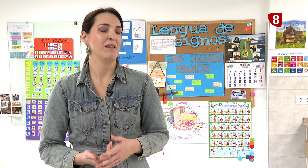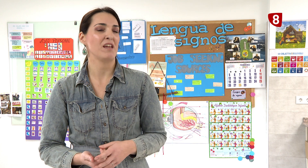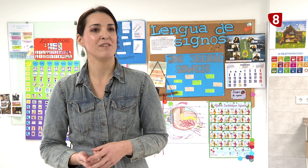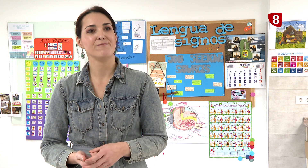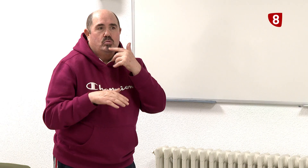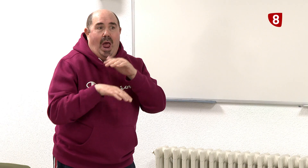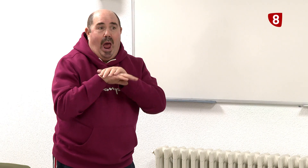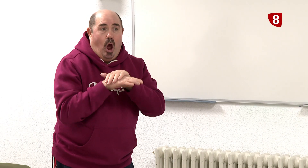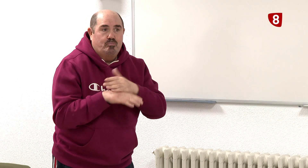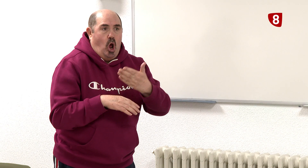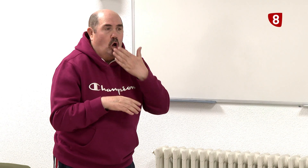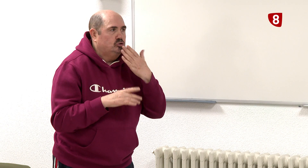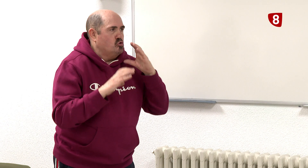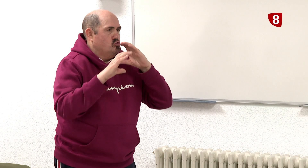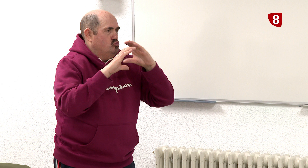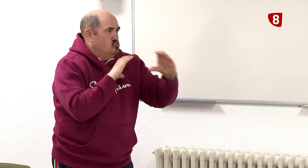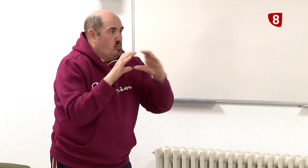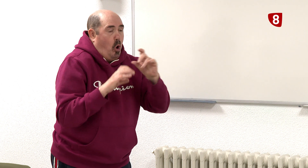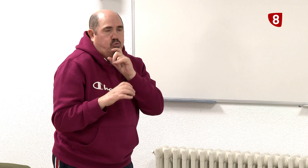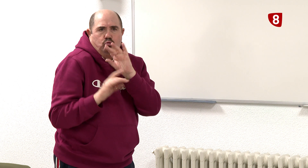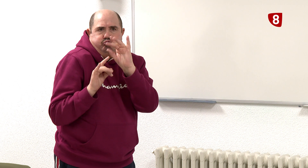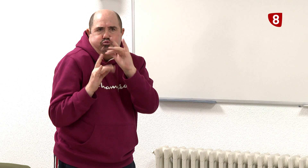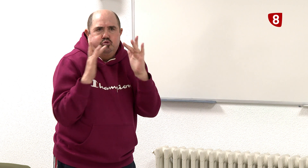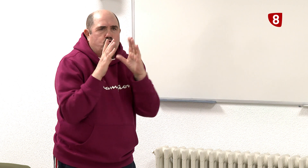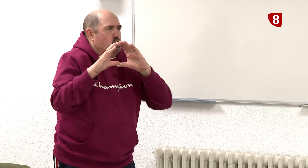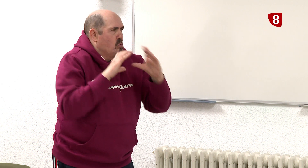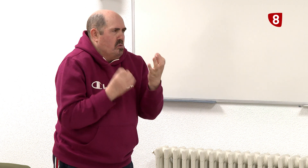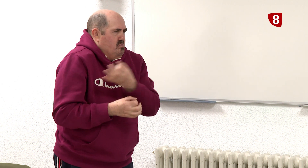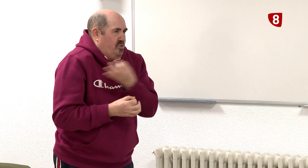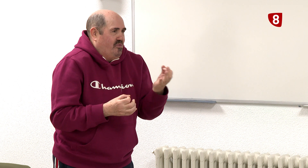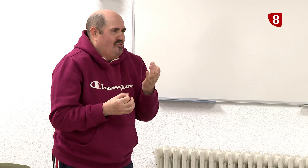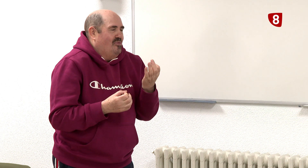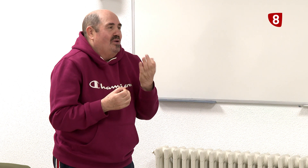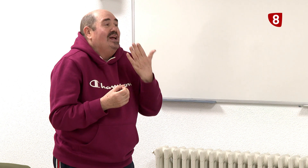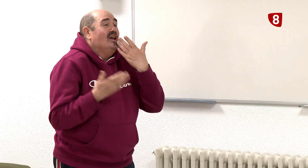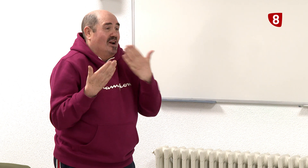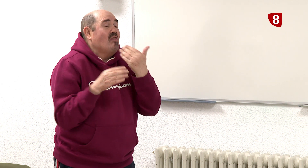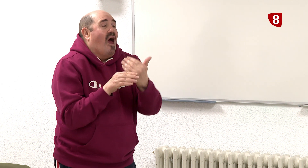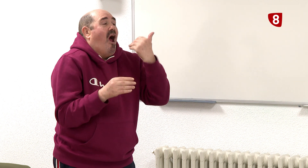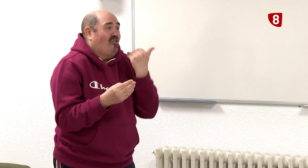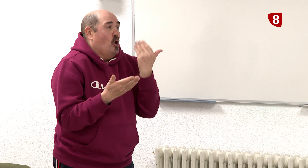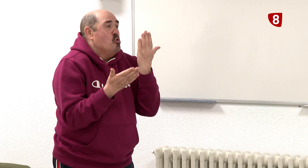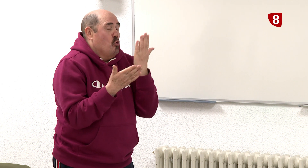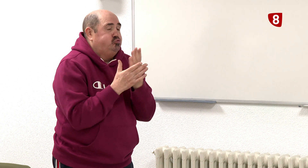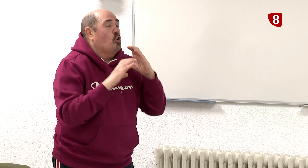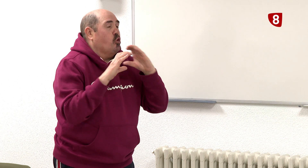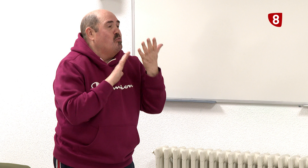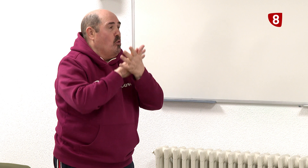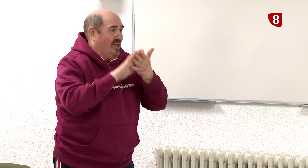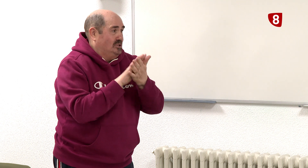avanzar. Como os decía, tengo muchos amigos oyentes y bueno, pues nos comunicamos en lengua de signos. Y claro, pues gracias que han participado